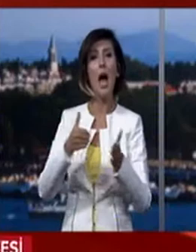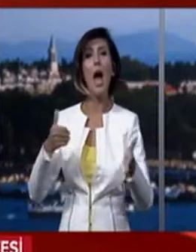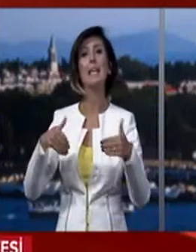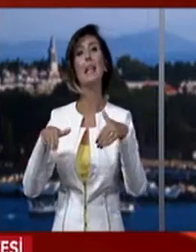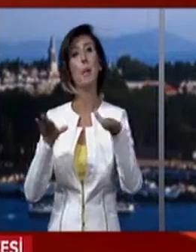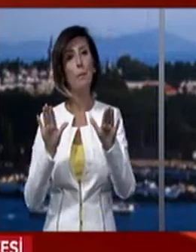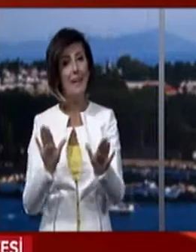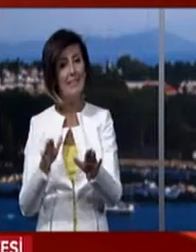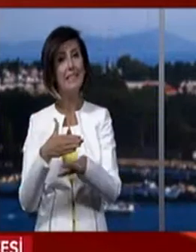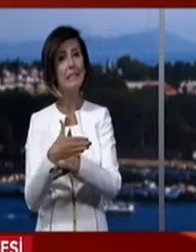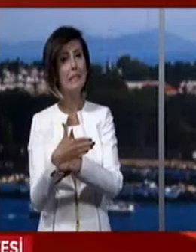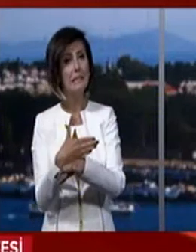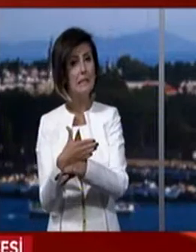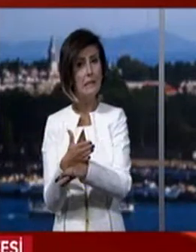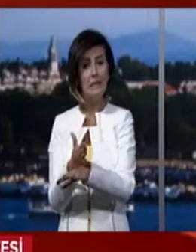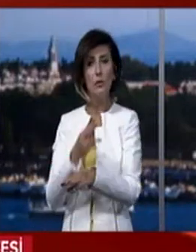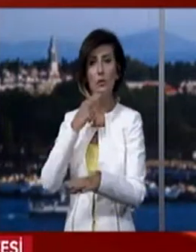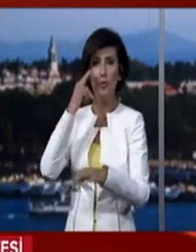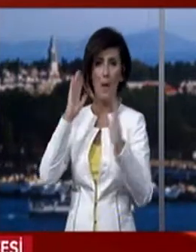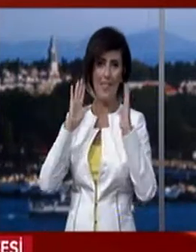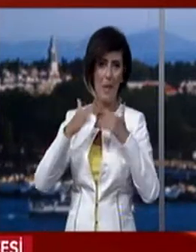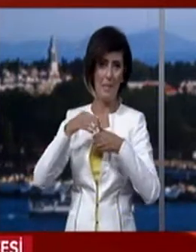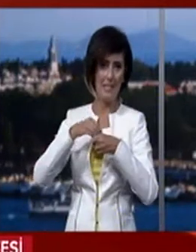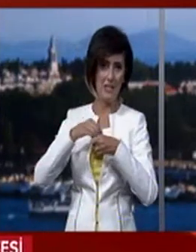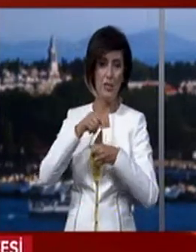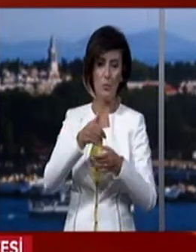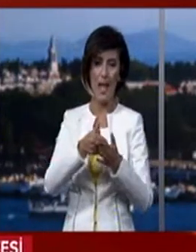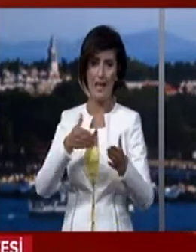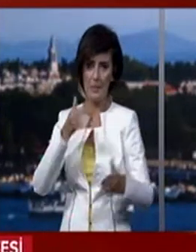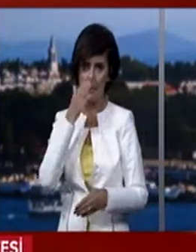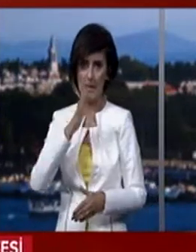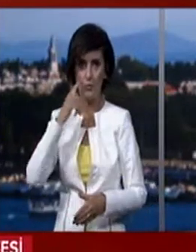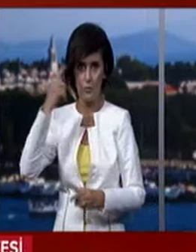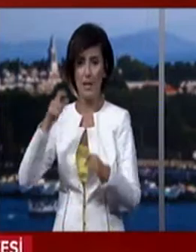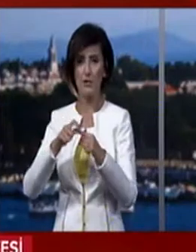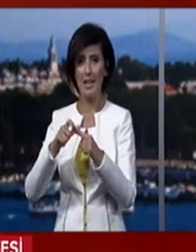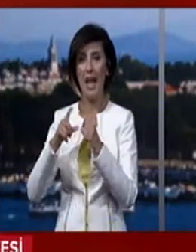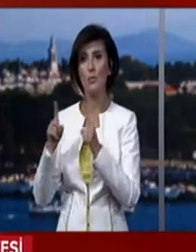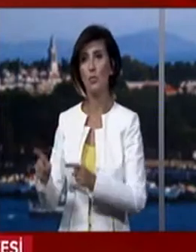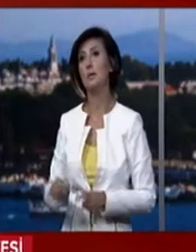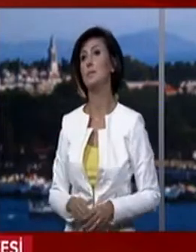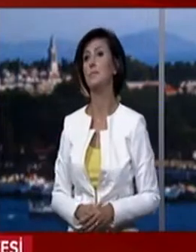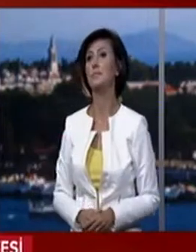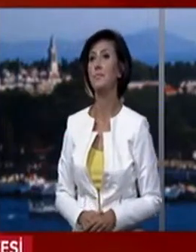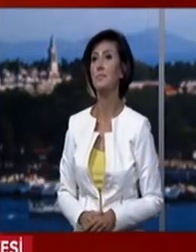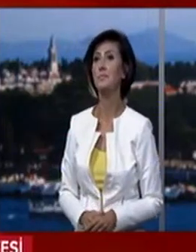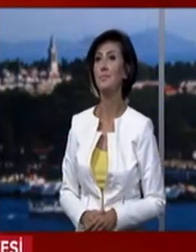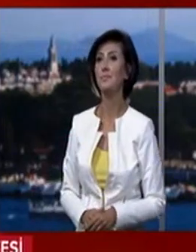değil. İlerleyen dakikalar da cuma namazı için buradan ayrılmasını bekliyoruz biz Cumhurbaşkanı Erdoğan.